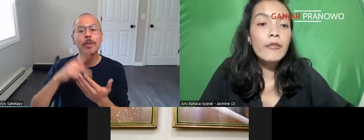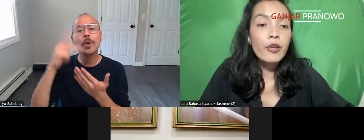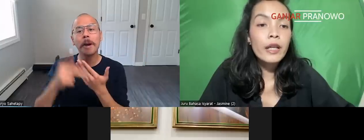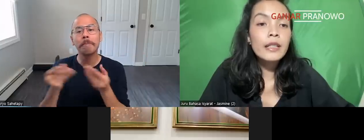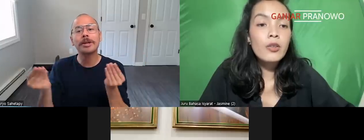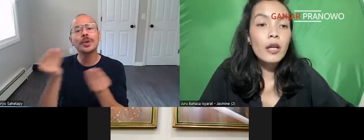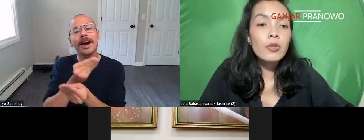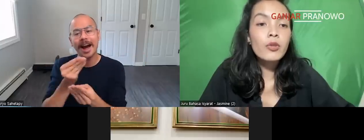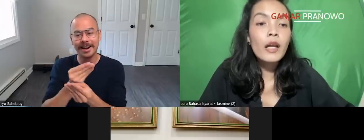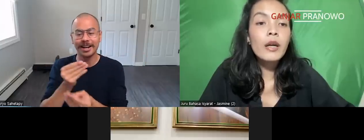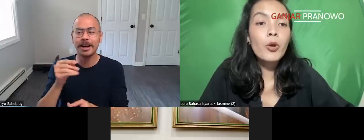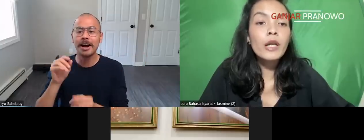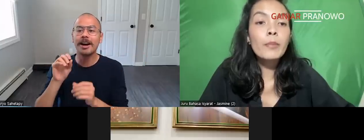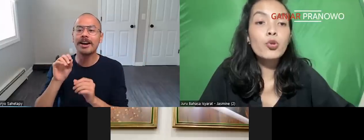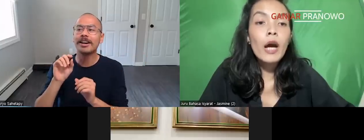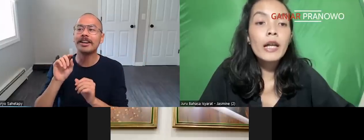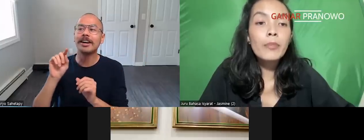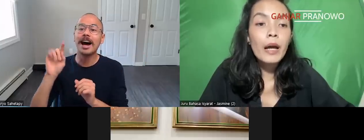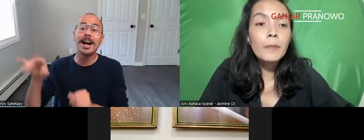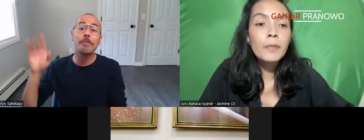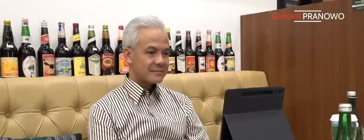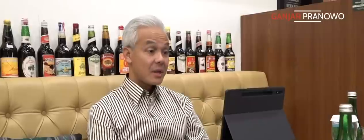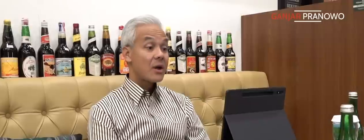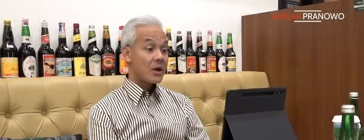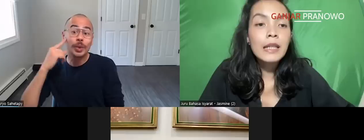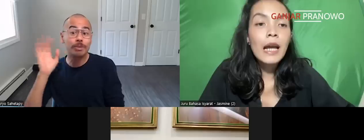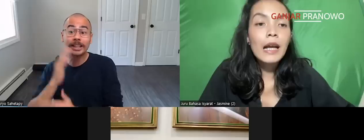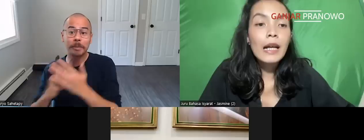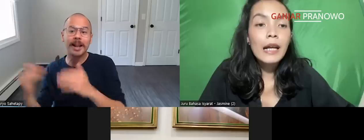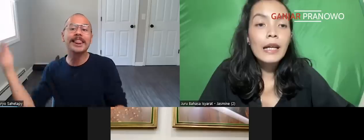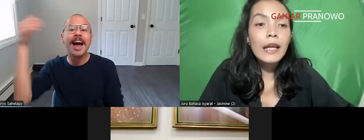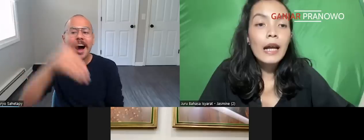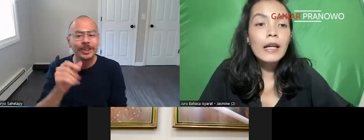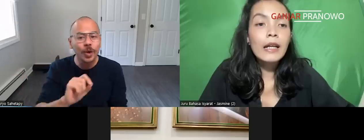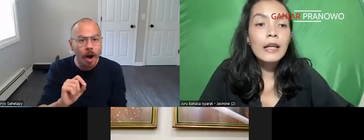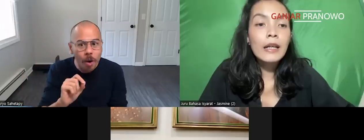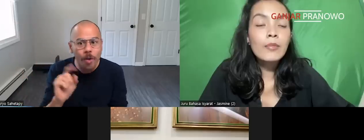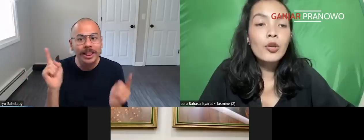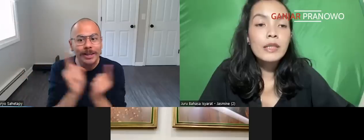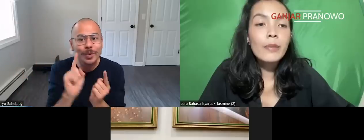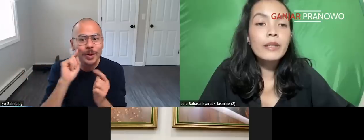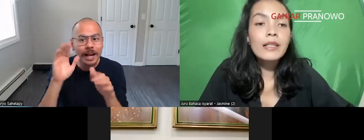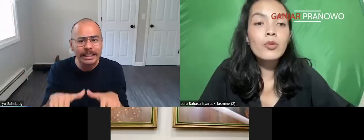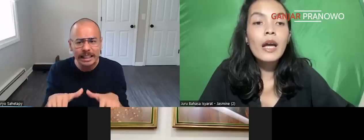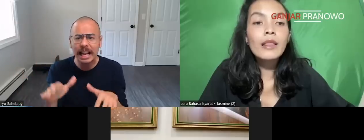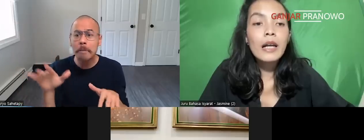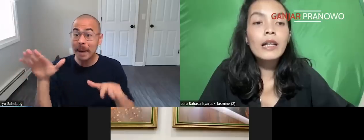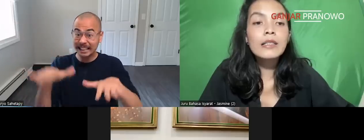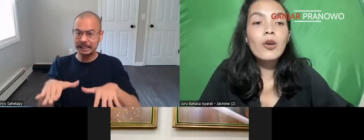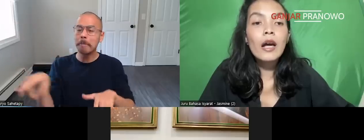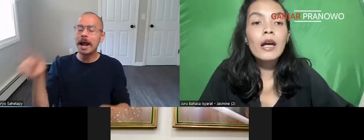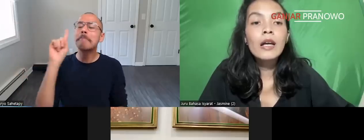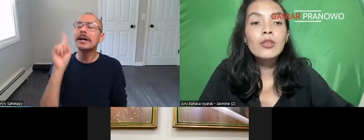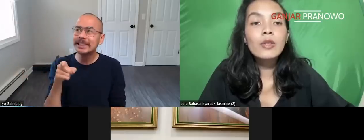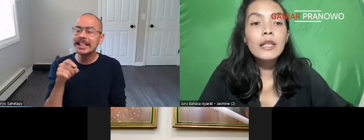di California di sekolah tuli itu ada program pertukaran Pak jadi anak-anak yang nondisabilitas itu datang